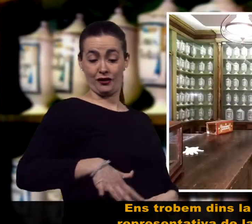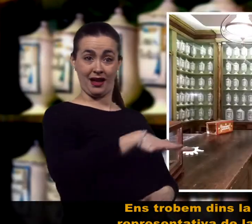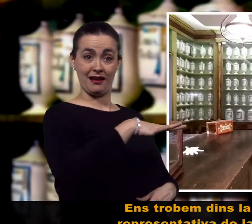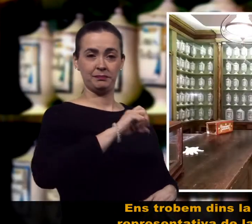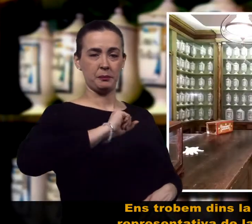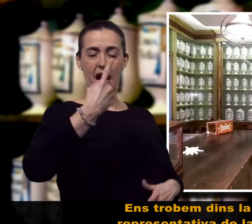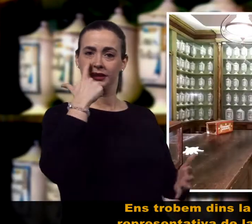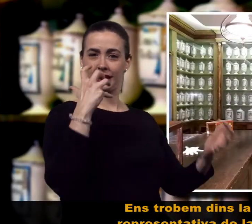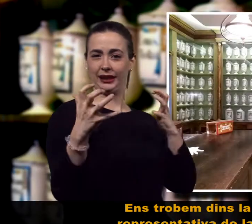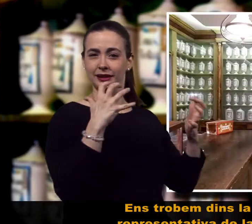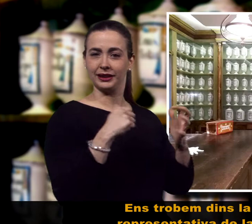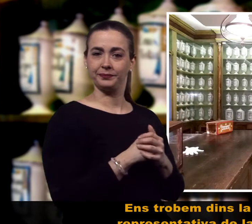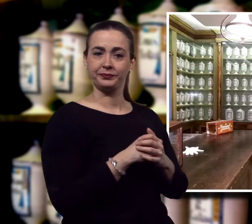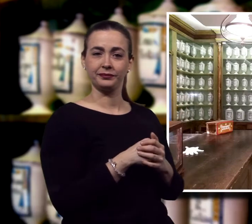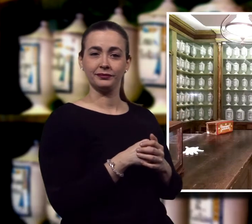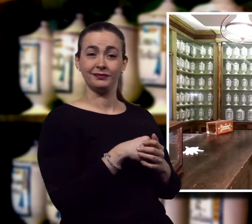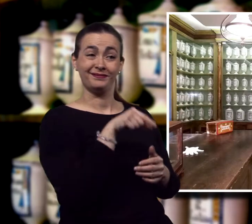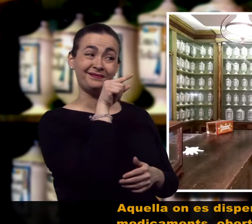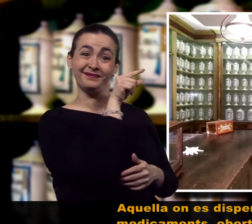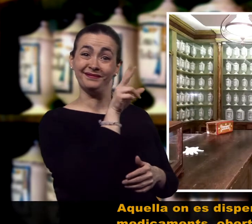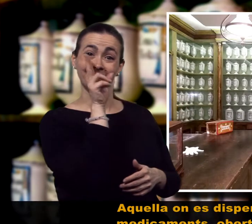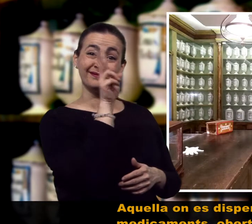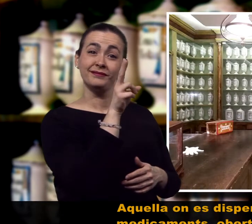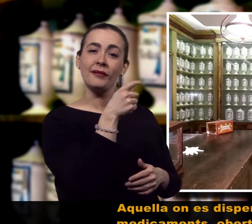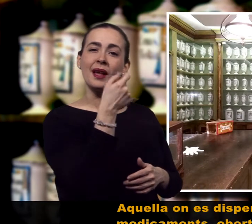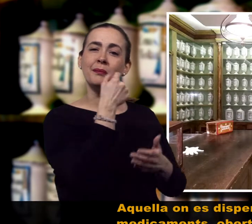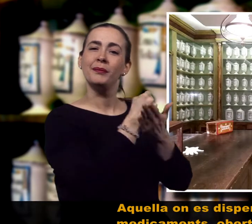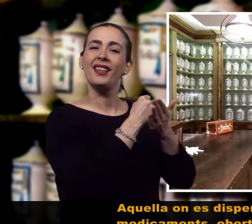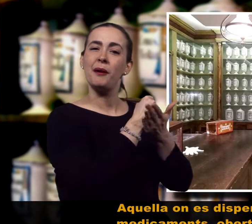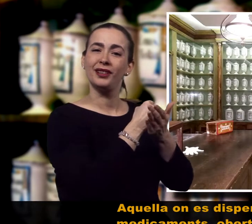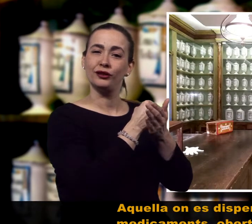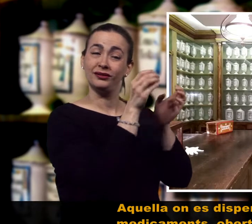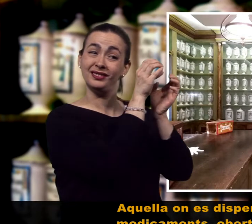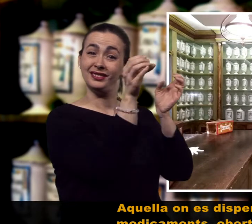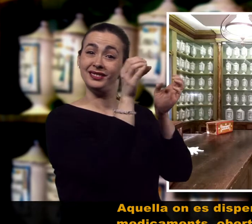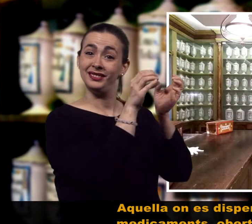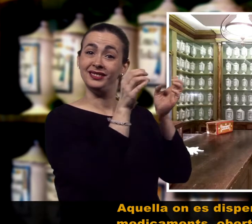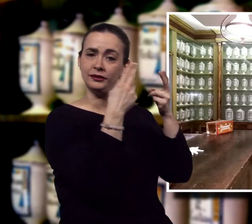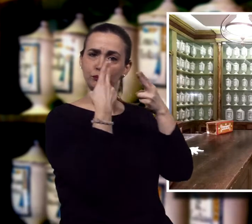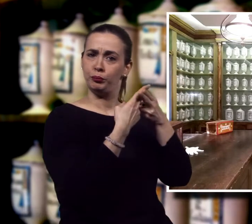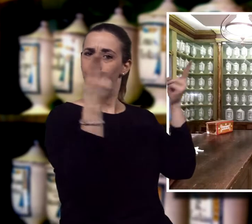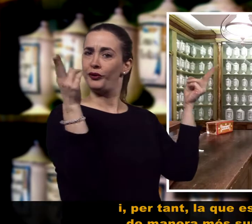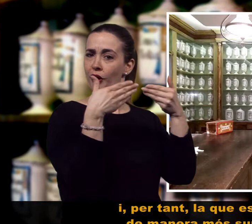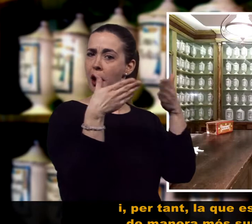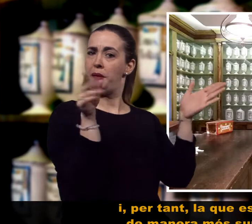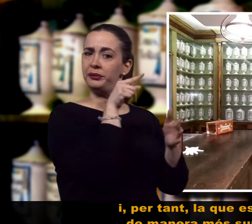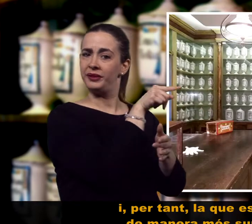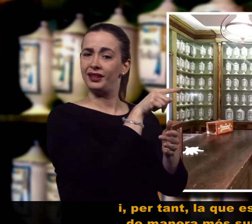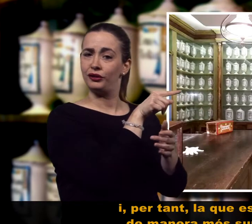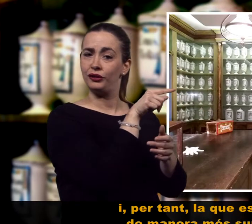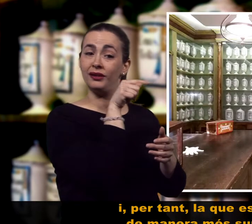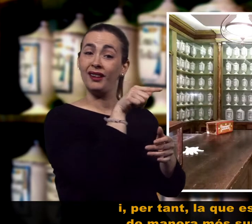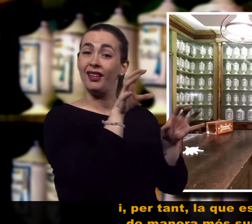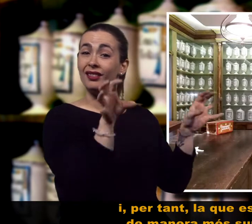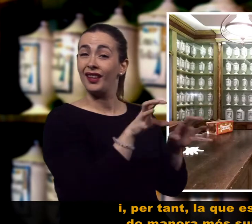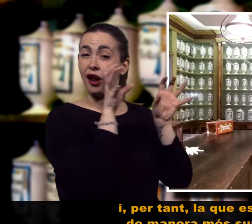Ens trobem dins la part més representativa de la farmàcia, aquella on es dispensaven els medicaments, oberta al públic i,